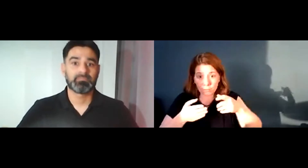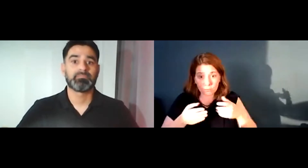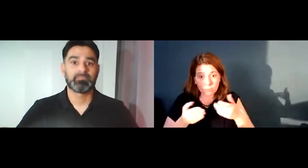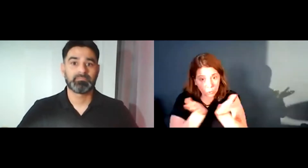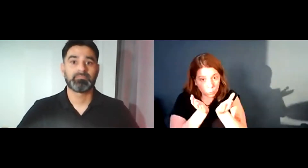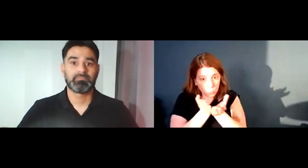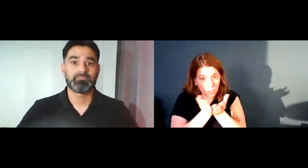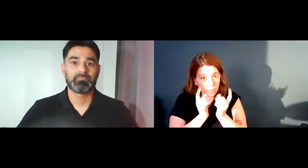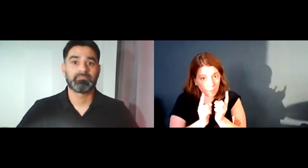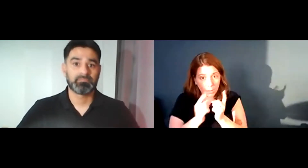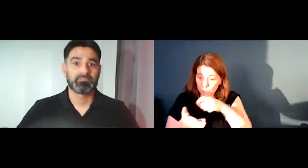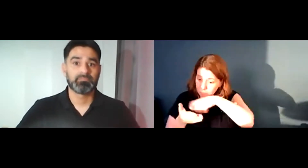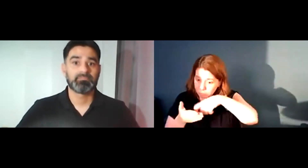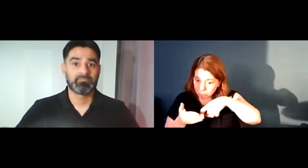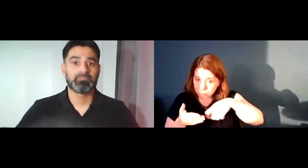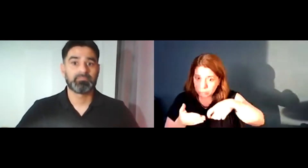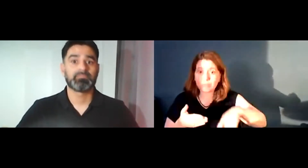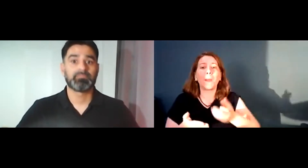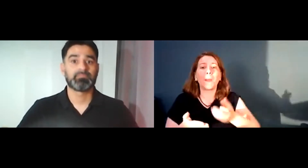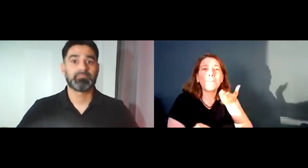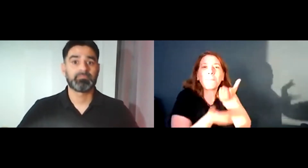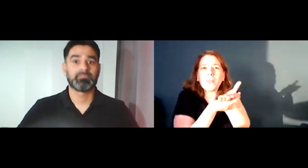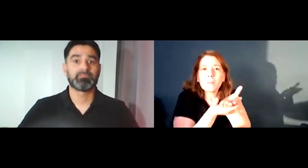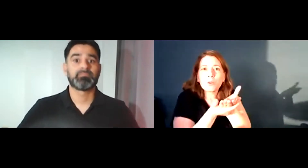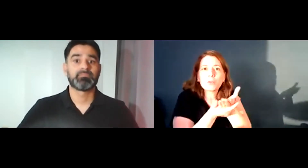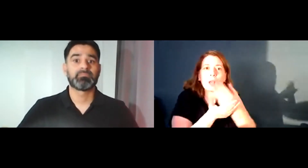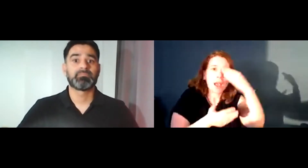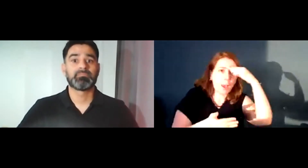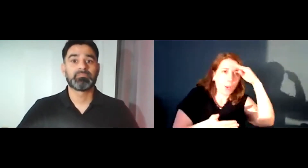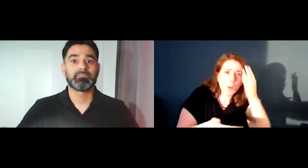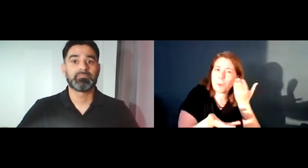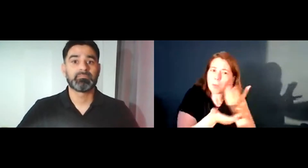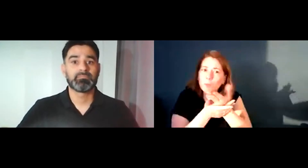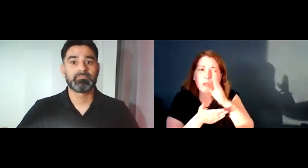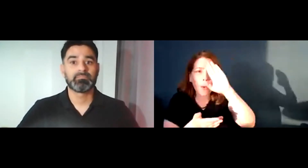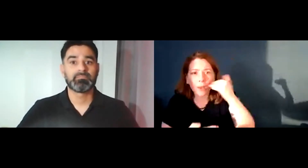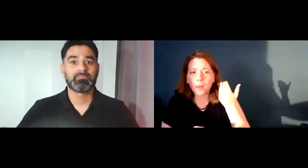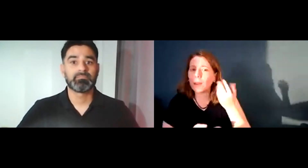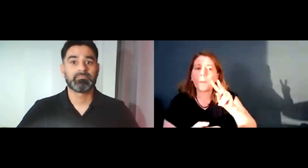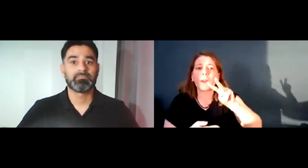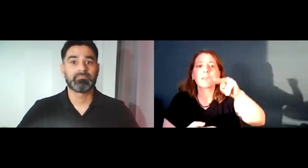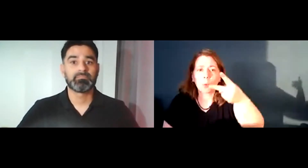pedimos a Javier y a Belén, por ejemplo. Ah, o sea que no nos comprometemos. Ah,